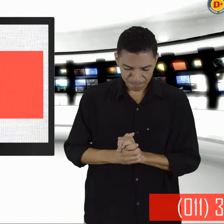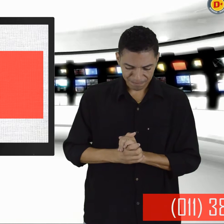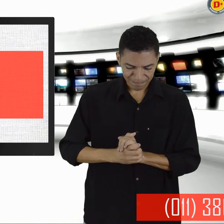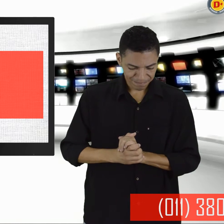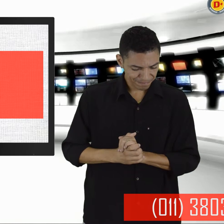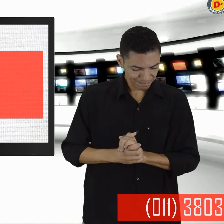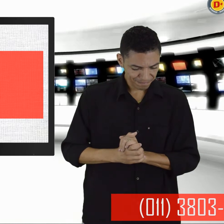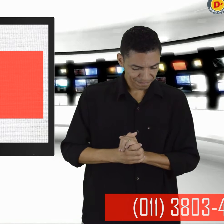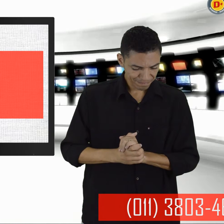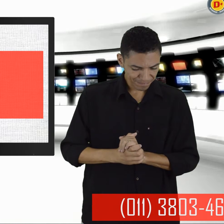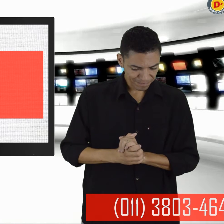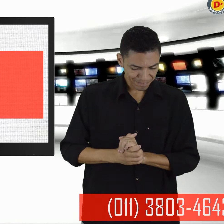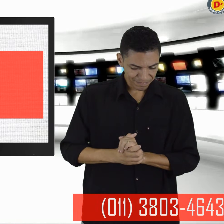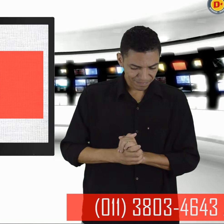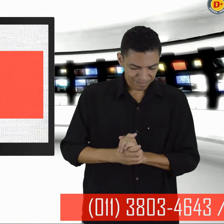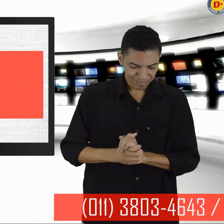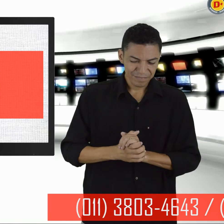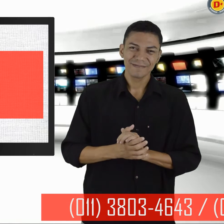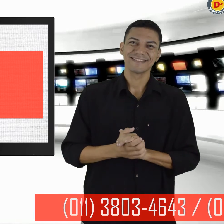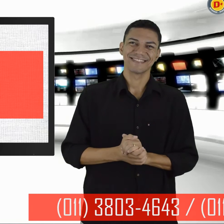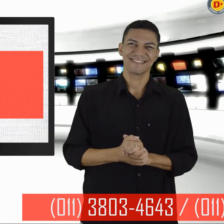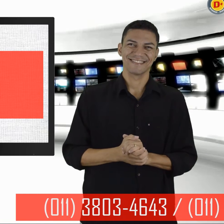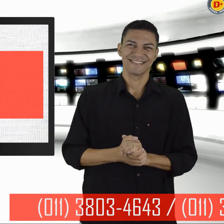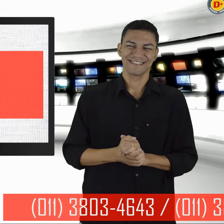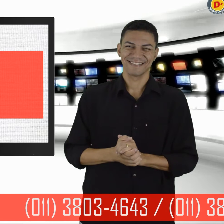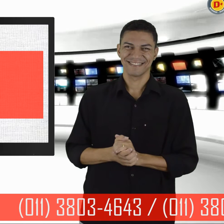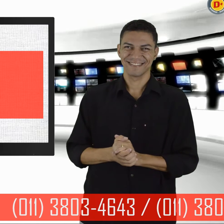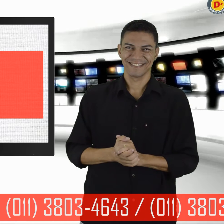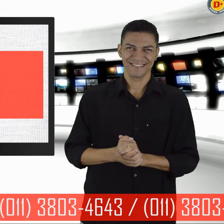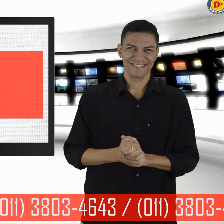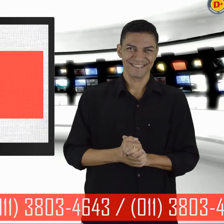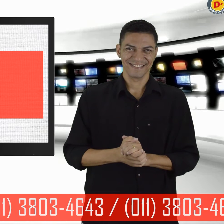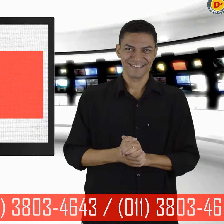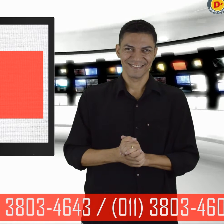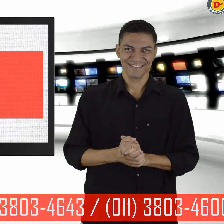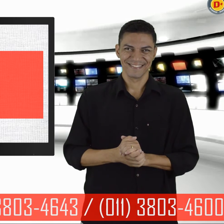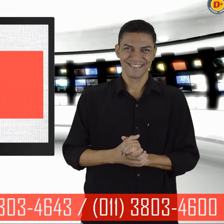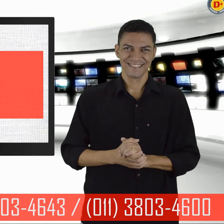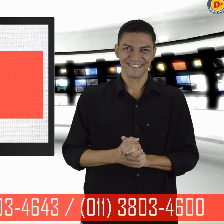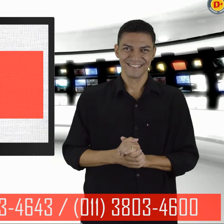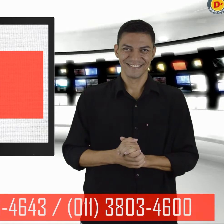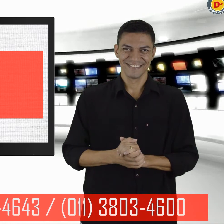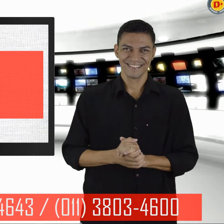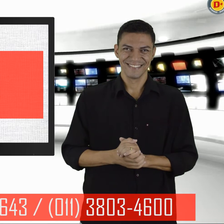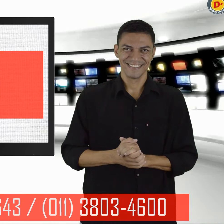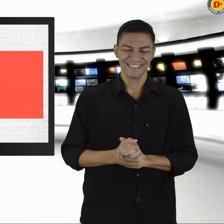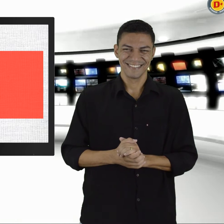4643 ou DDD 11 3803 4600.